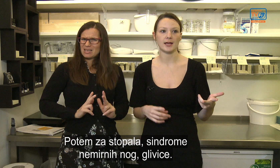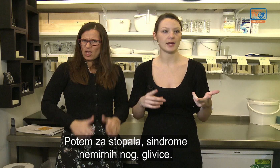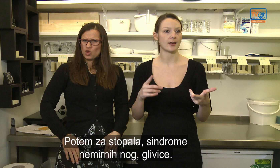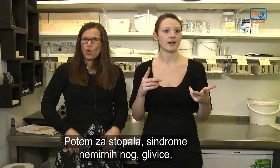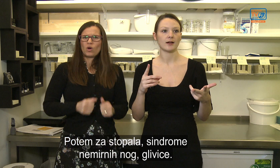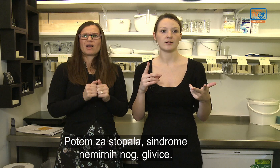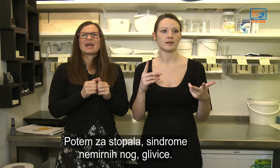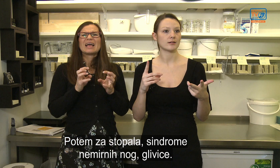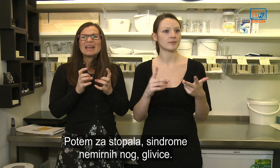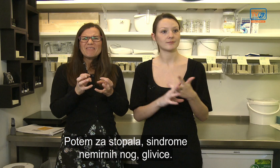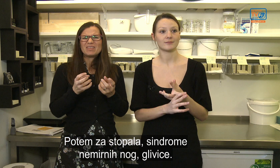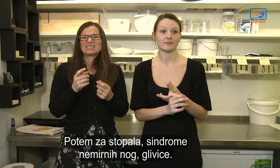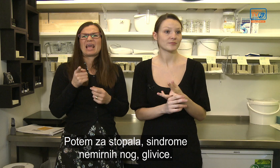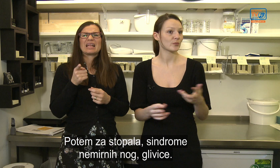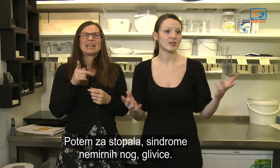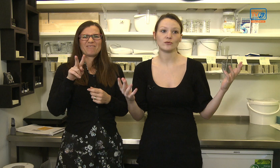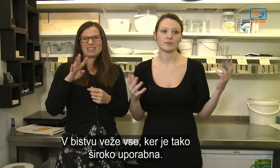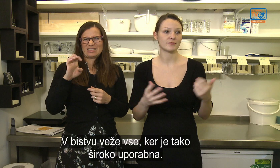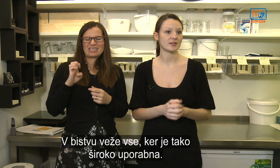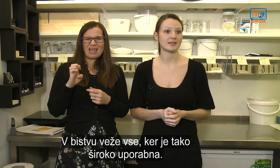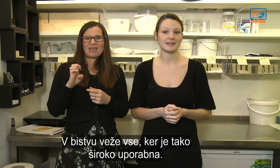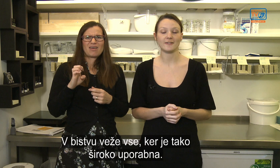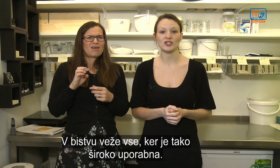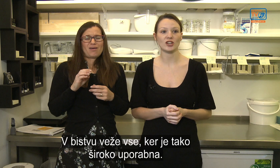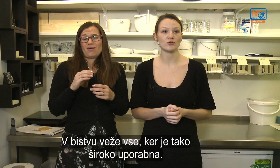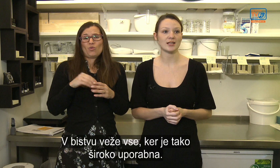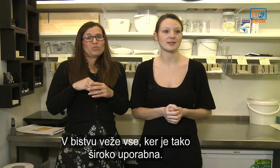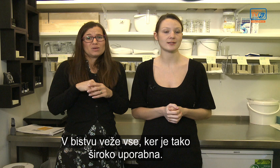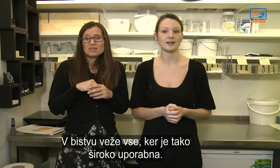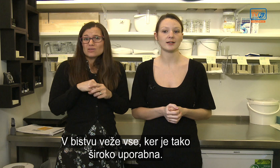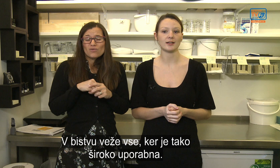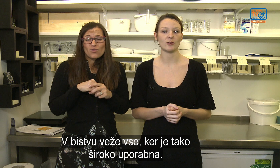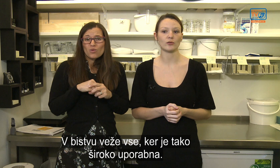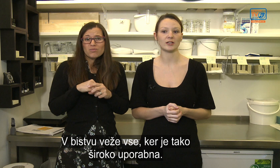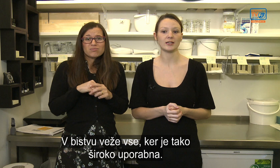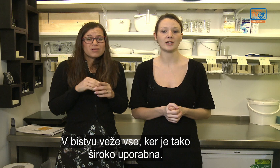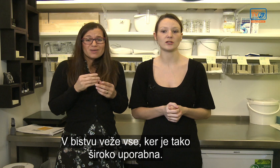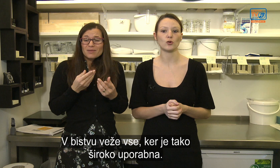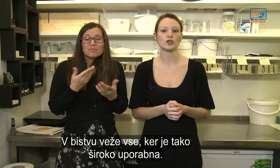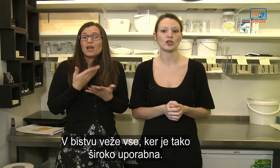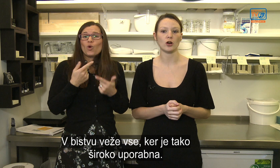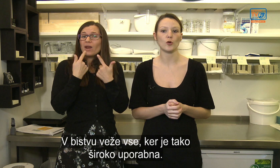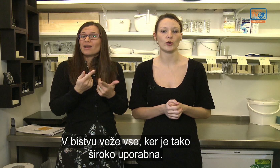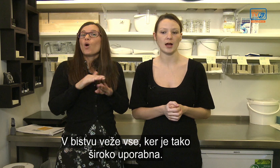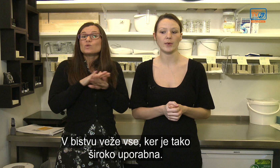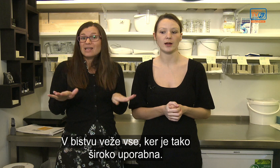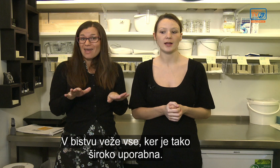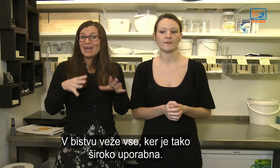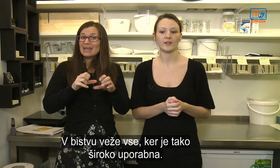glivice, v bistvu se veže na vse, zaradi tega, ker je glina tako široka uporaba, vedno